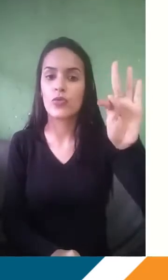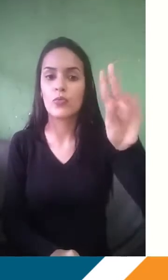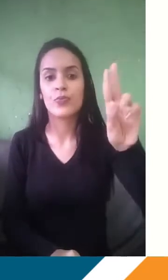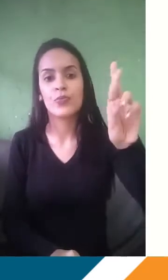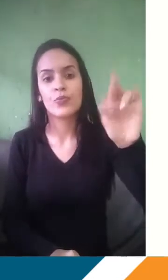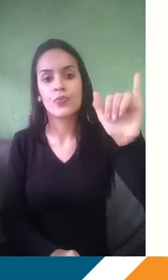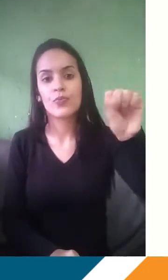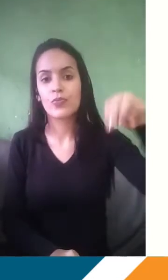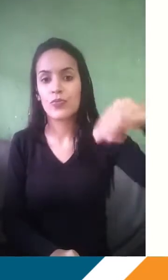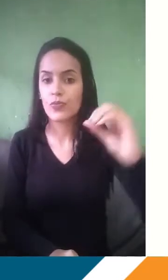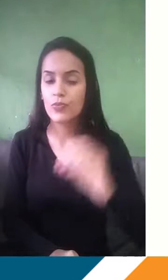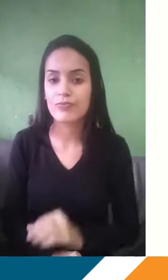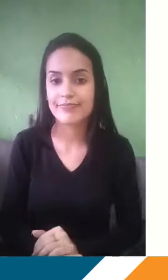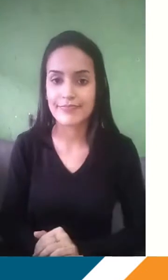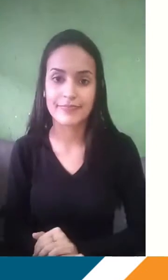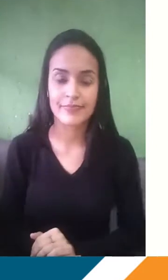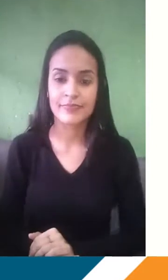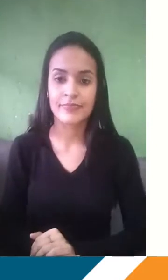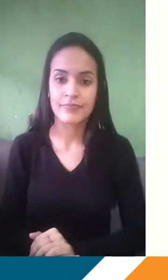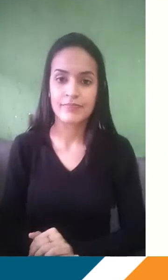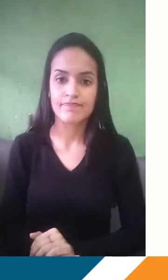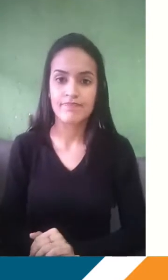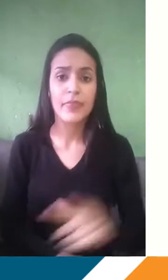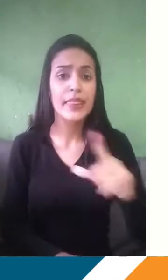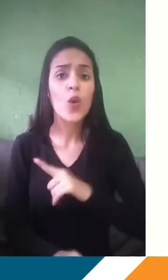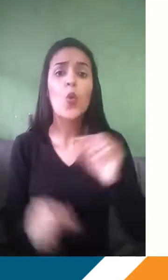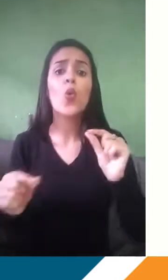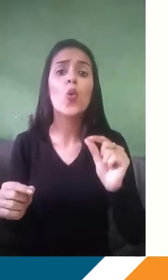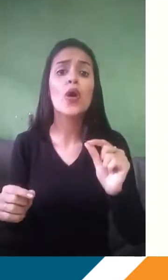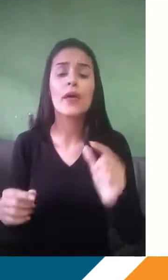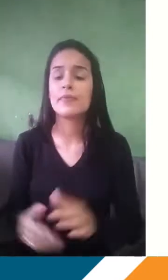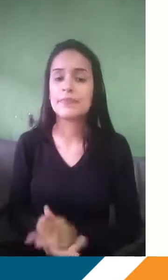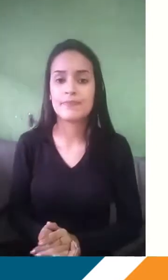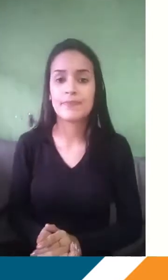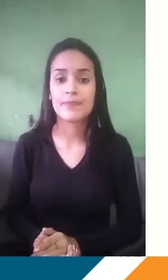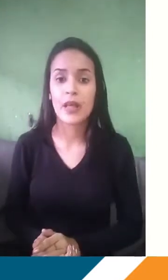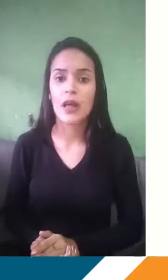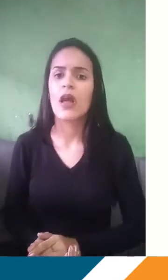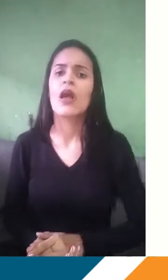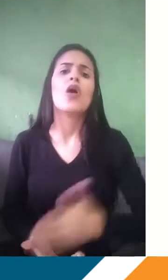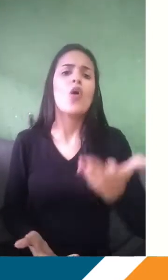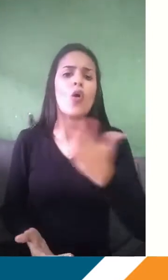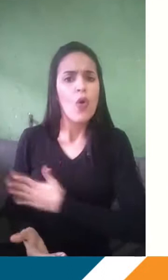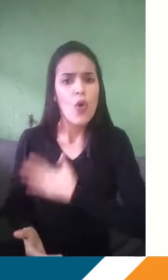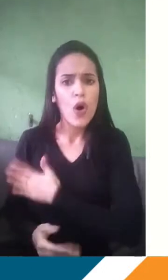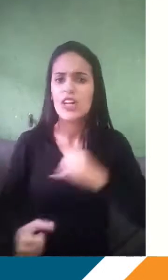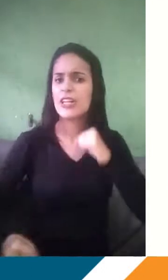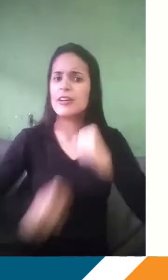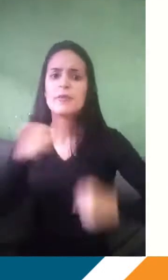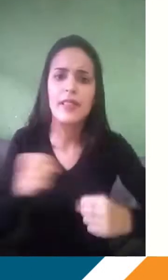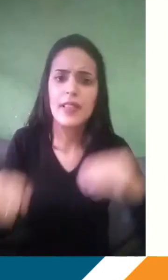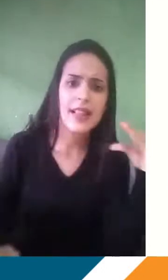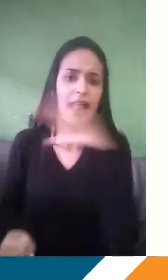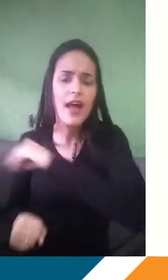são a recusa do passado e da tradição, a exaltação da vida moderna, da máquina, da velocidade e